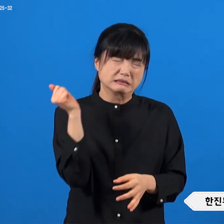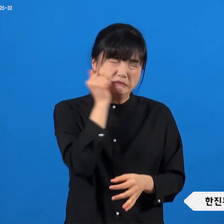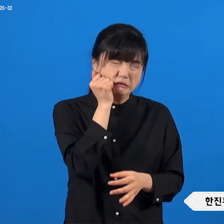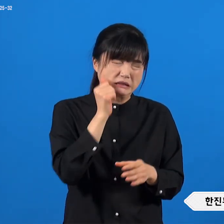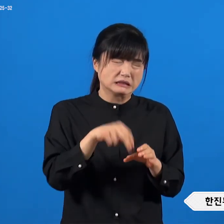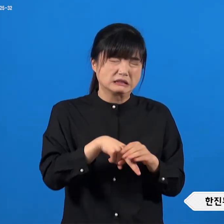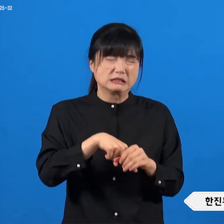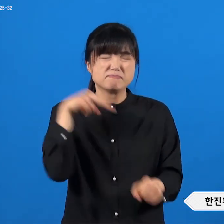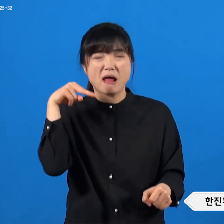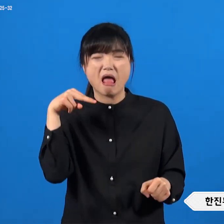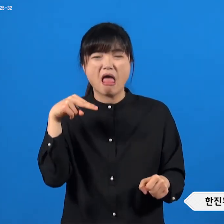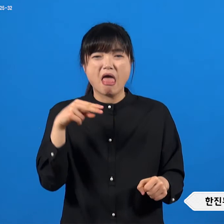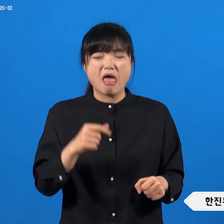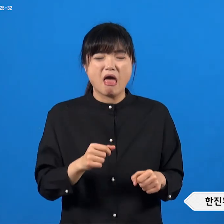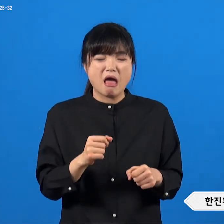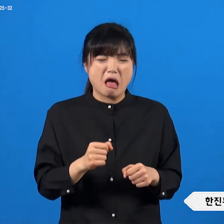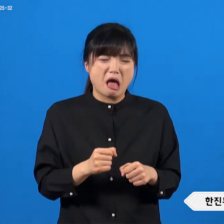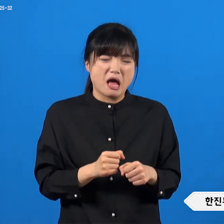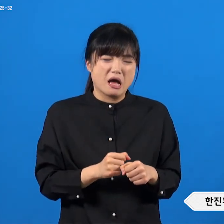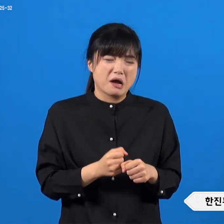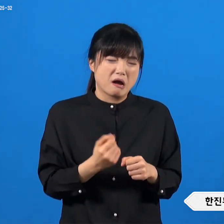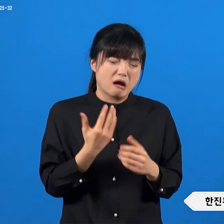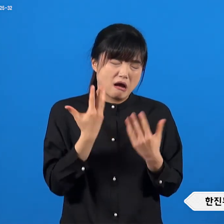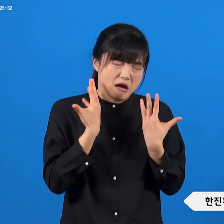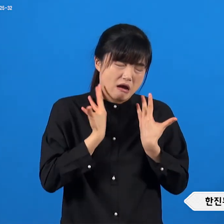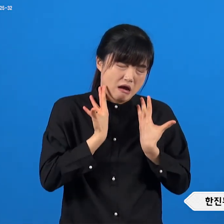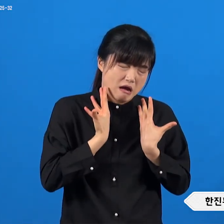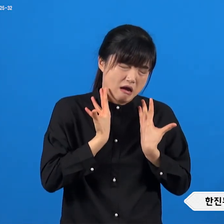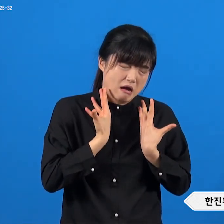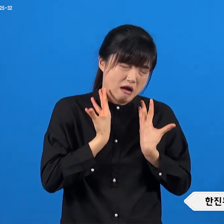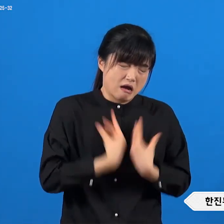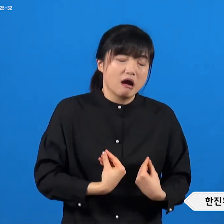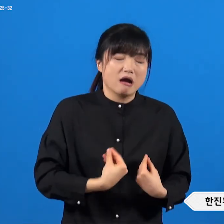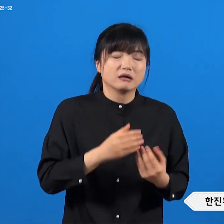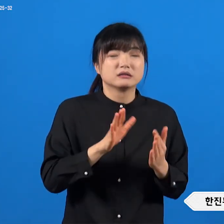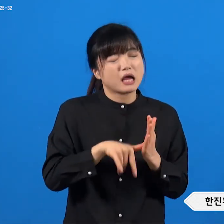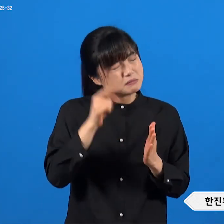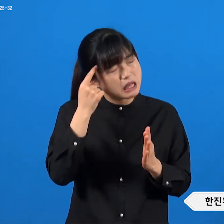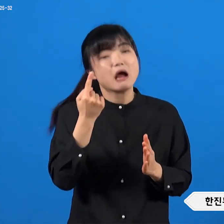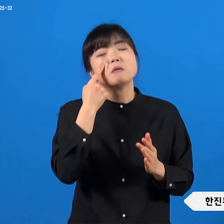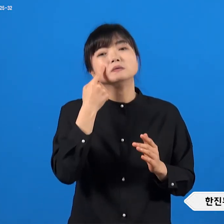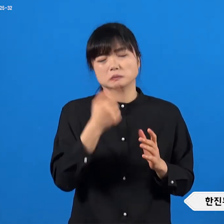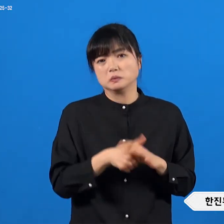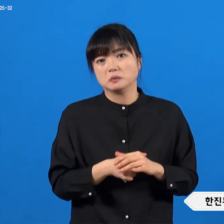그냥 벼랑 끝에 선 것 같았던 그 캄캄한 때를 한번 기억해 보십시오.